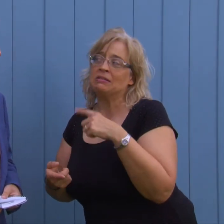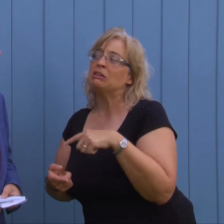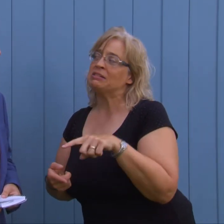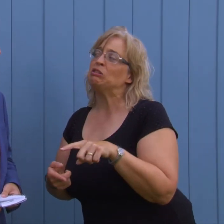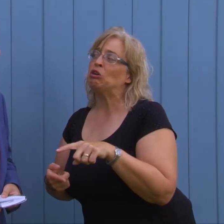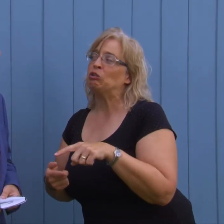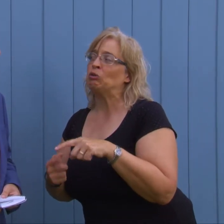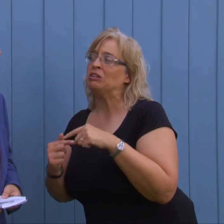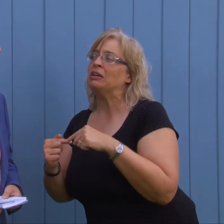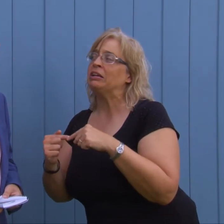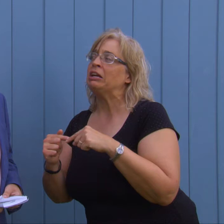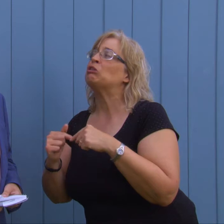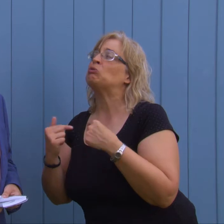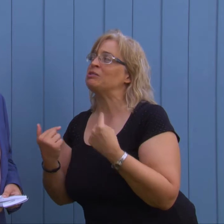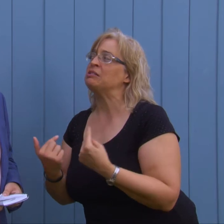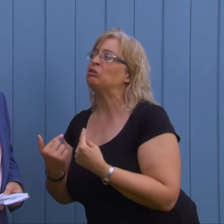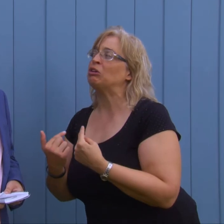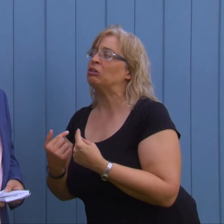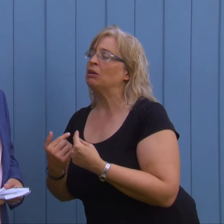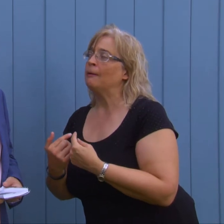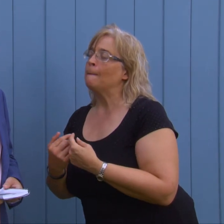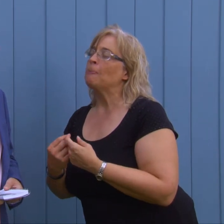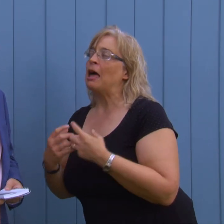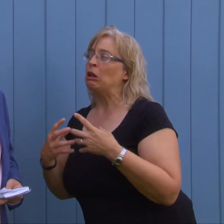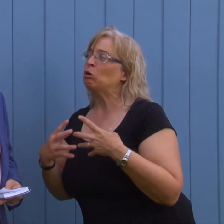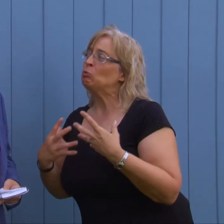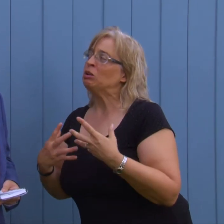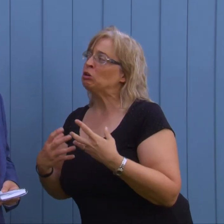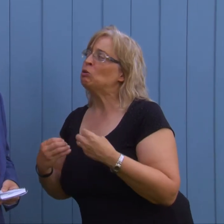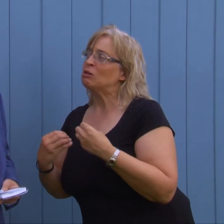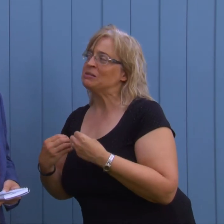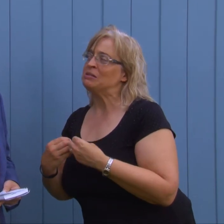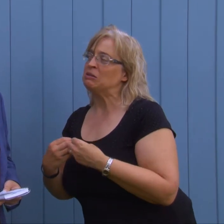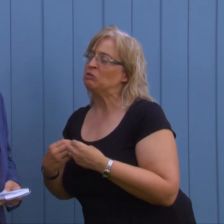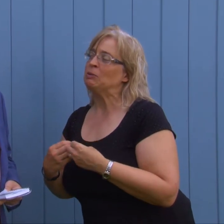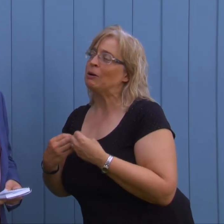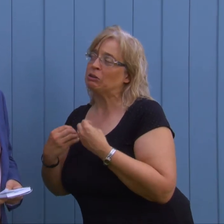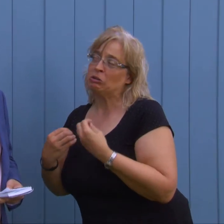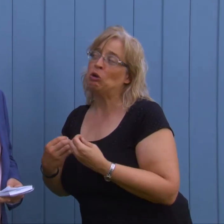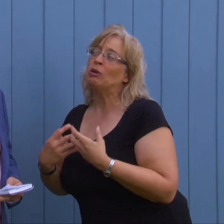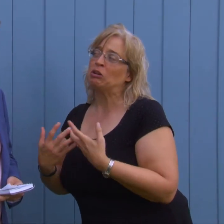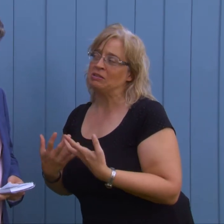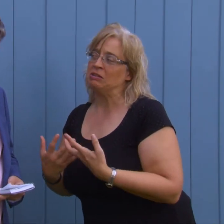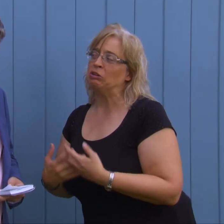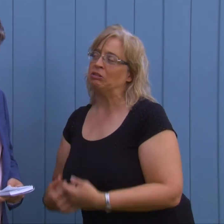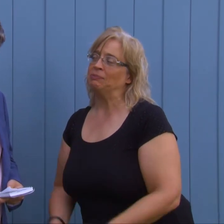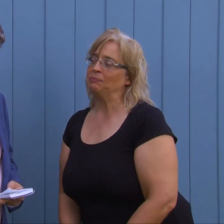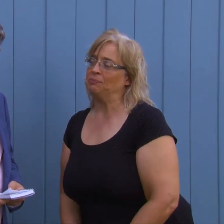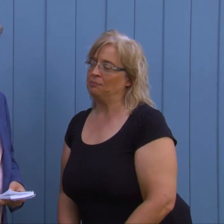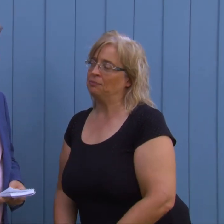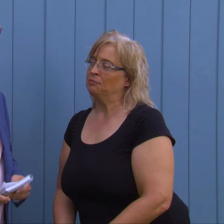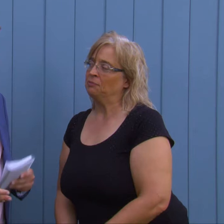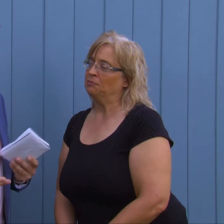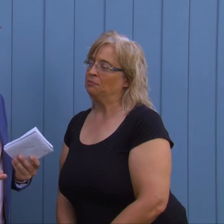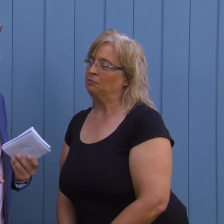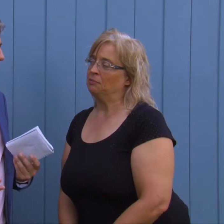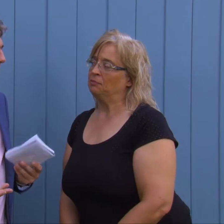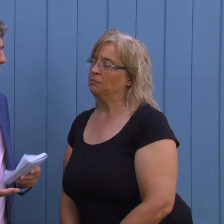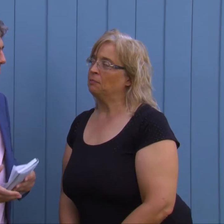le synode. On est délégué de nos synodes. De vos synodes. Alors, au micro, on s'identifie par notre nom et notre synode. Impression,